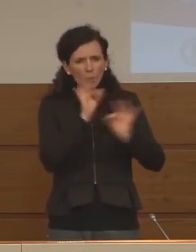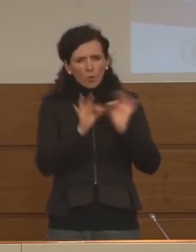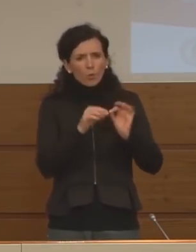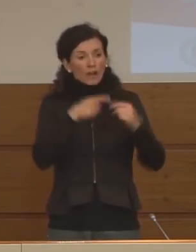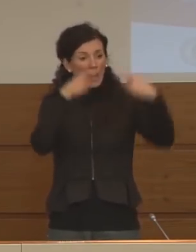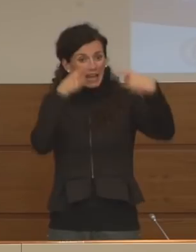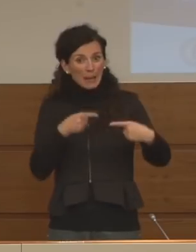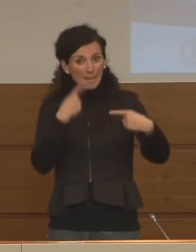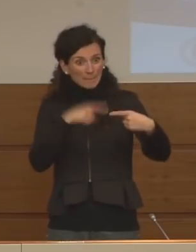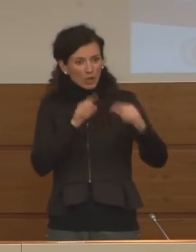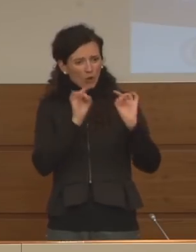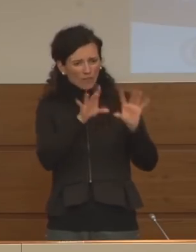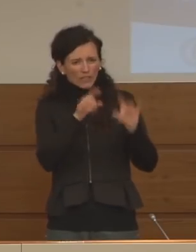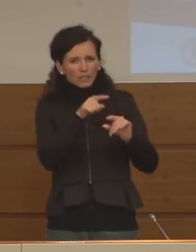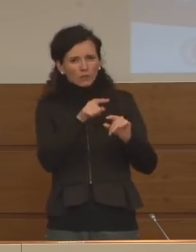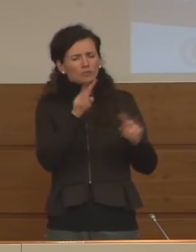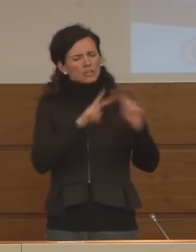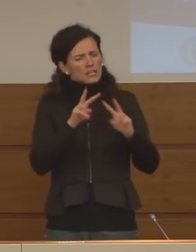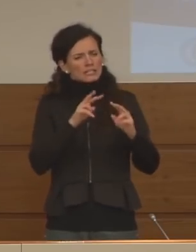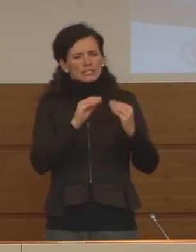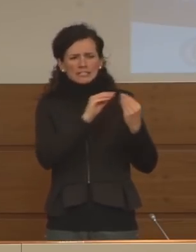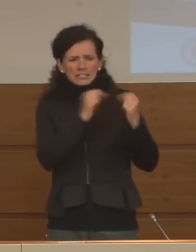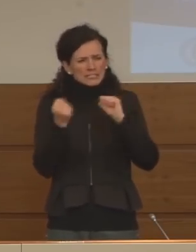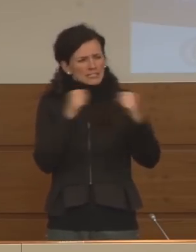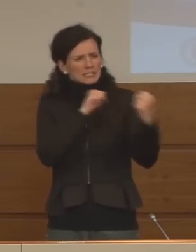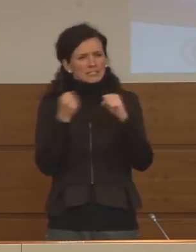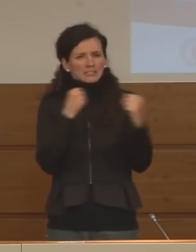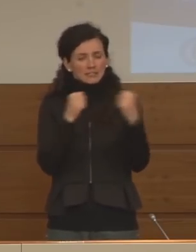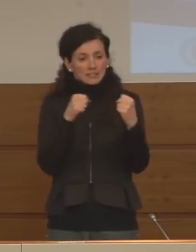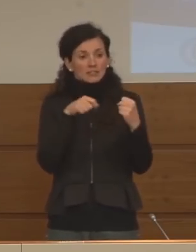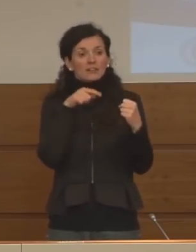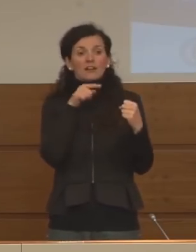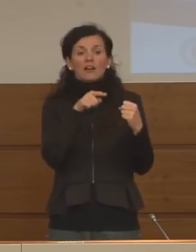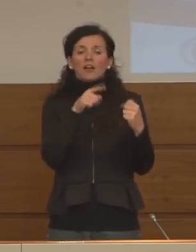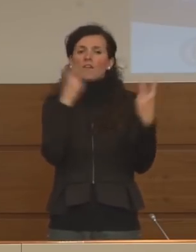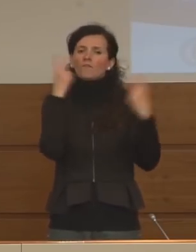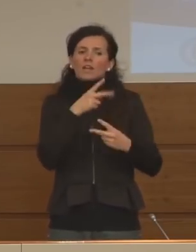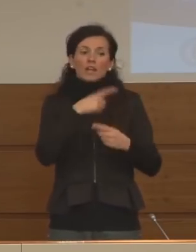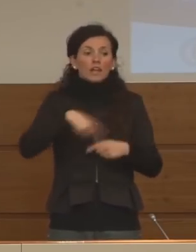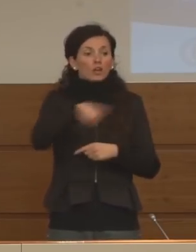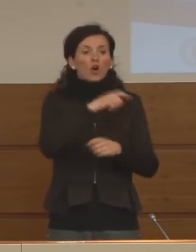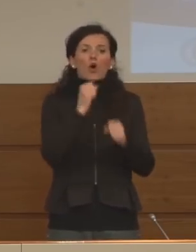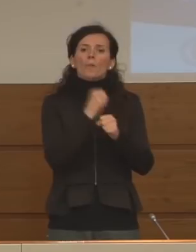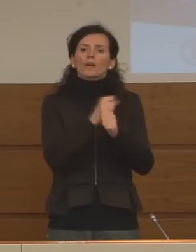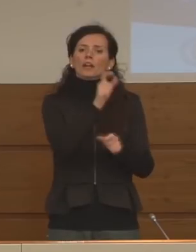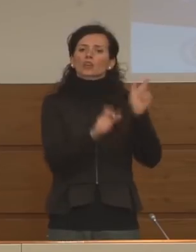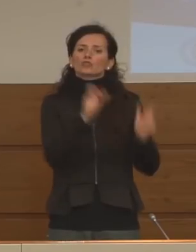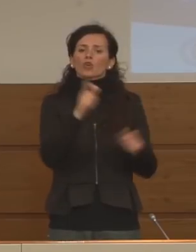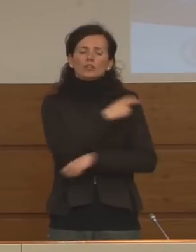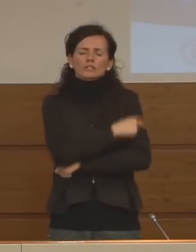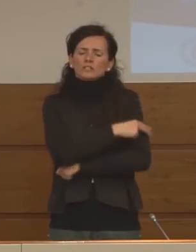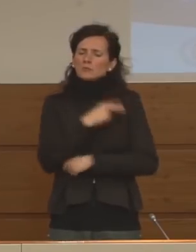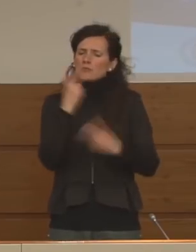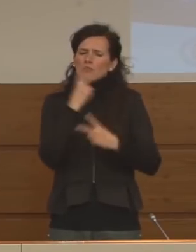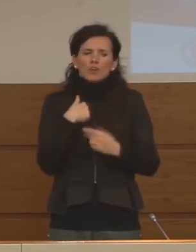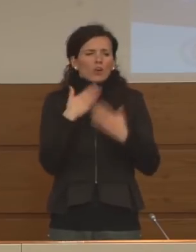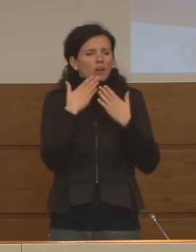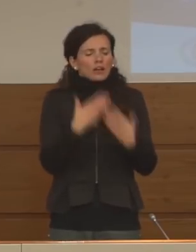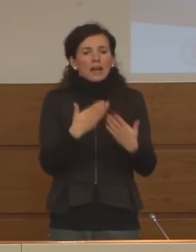il ringraziamento che va fatto a loro è straordinario in qualche misura commosso